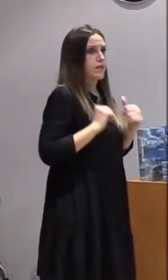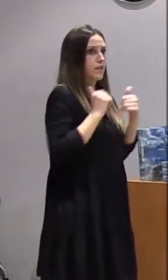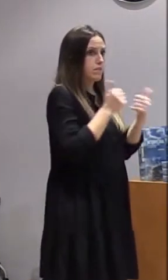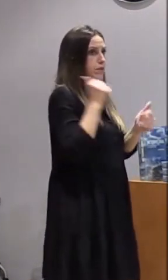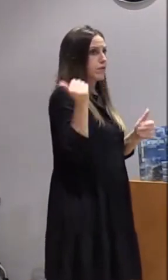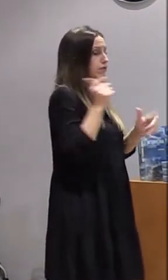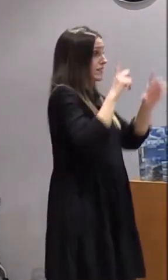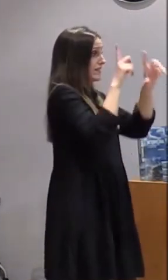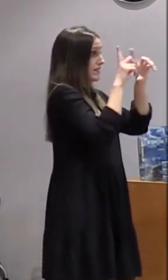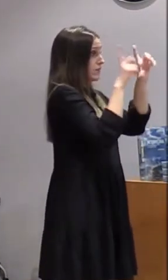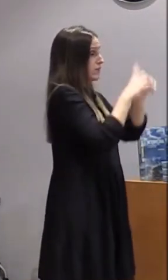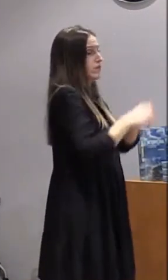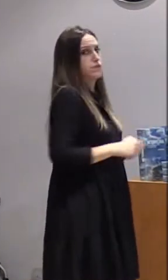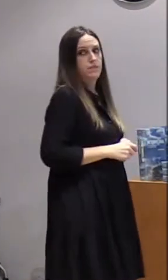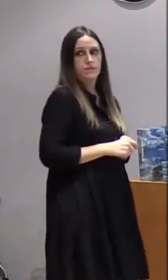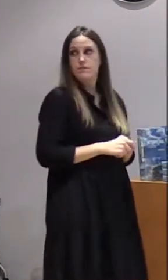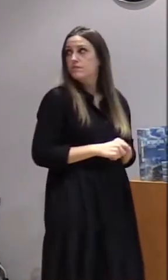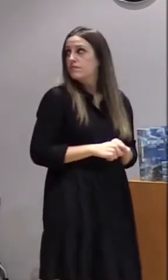este cuadro,